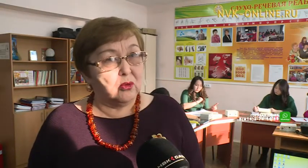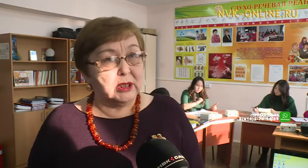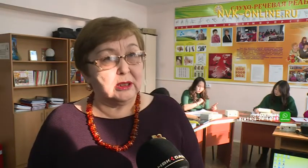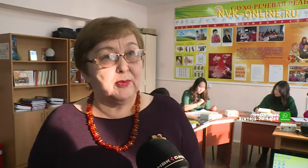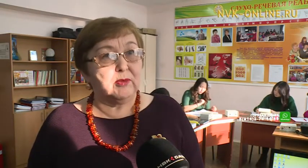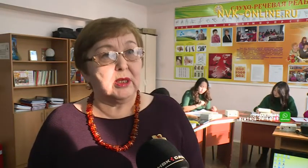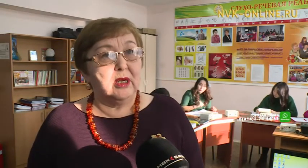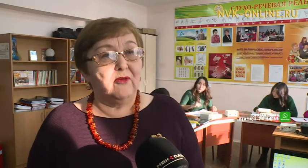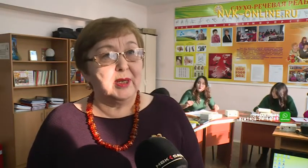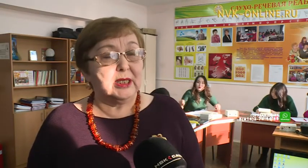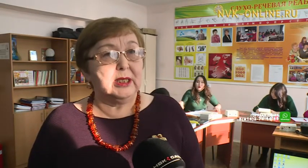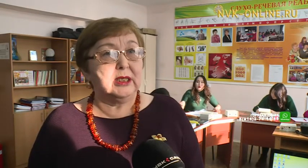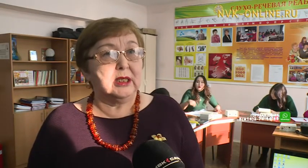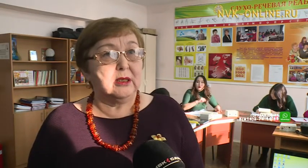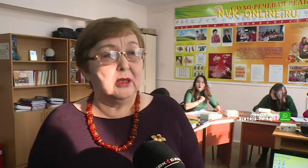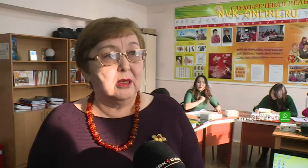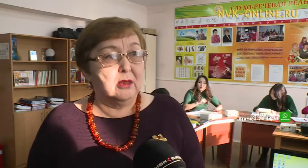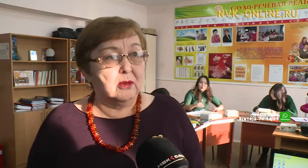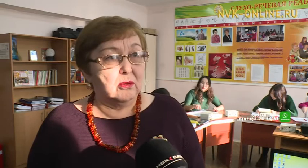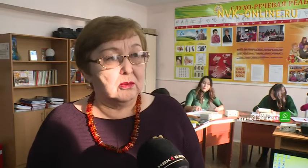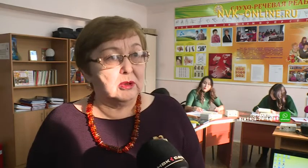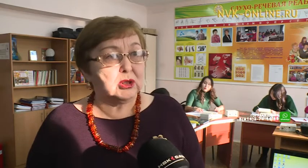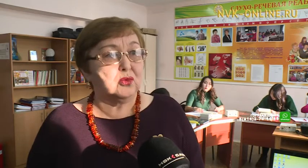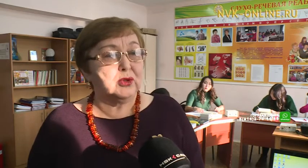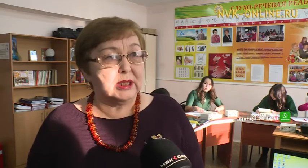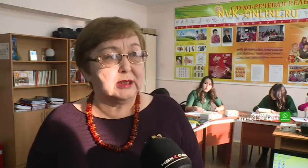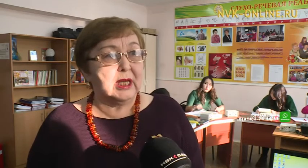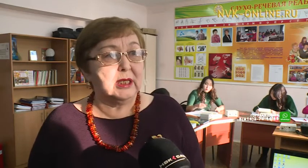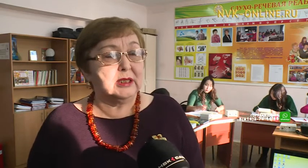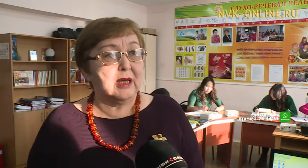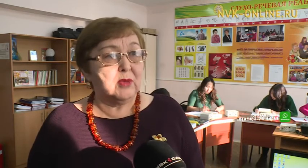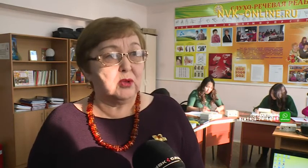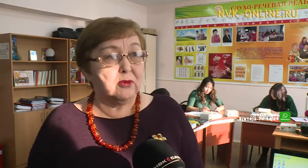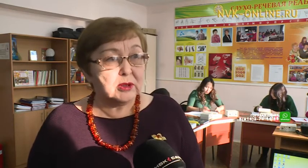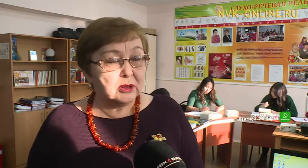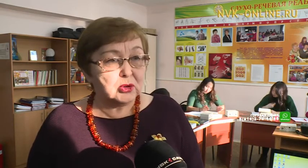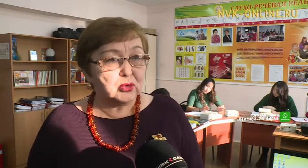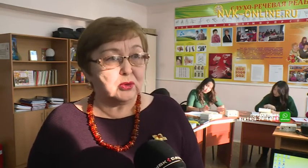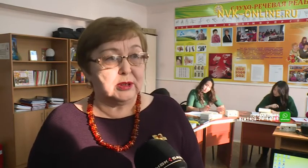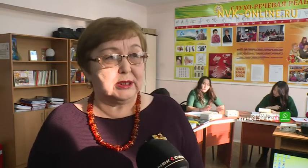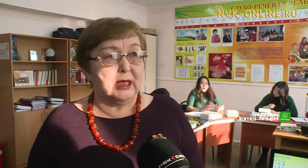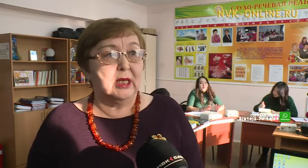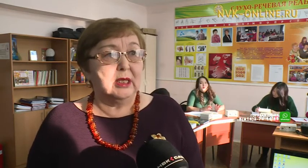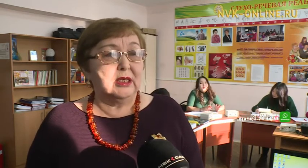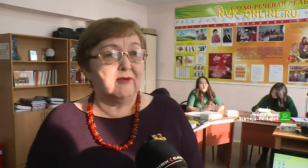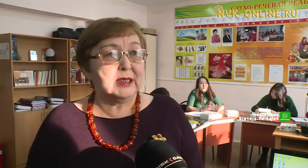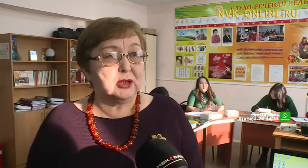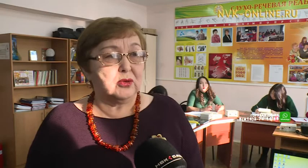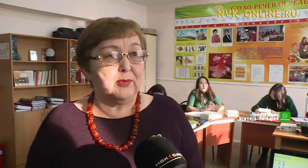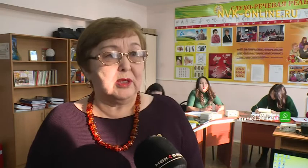ходят, например, в поликлиники, на суд и так далее. И там вот чувствуется нехватка